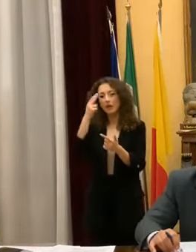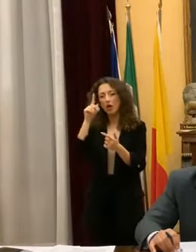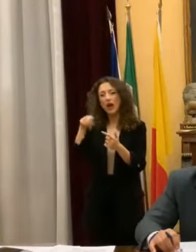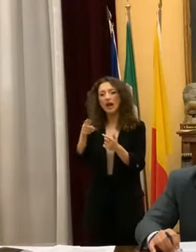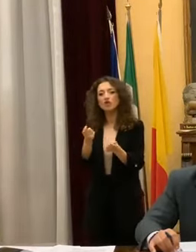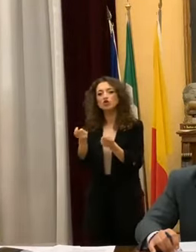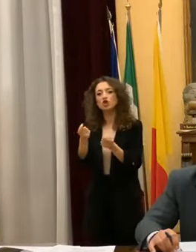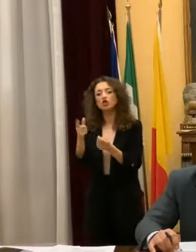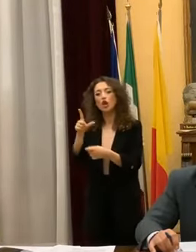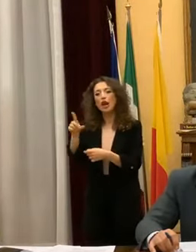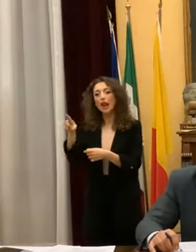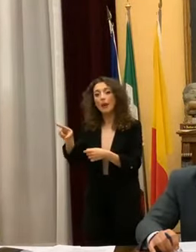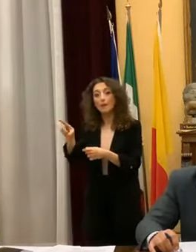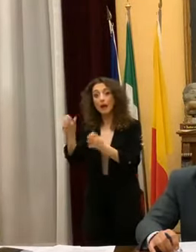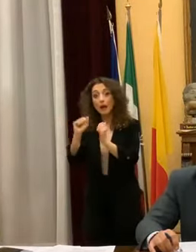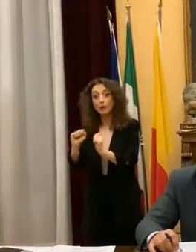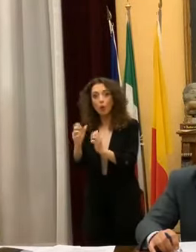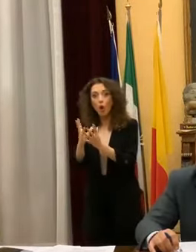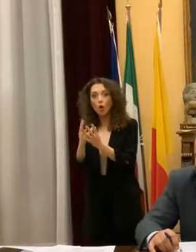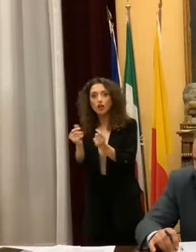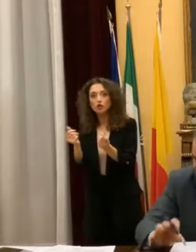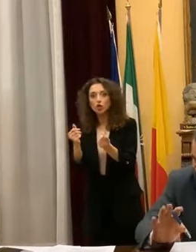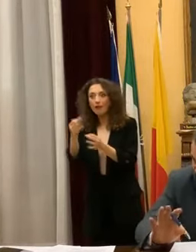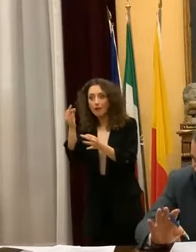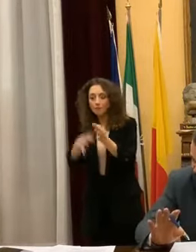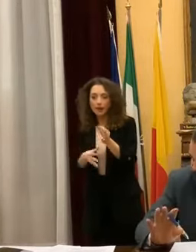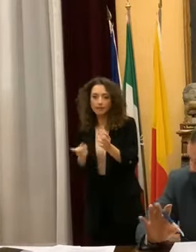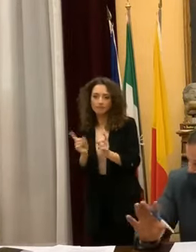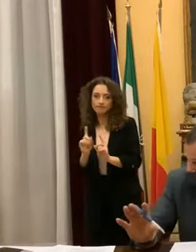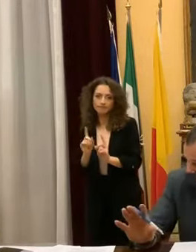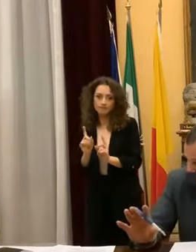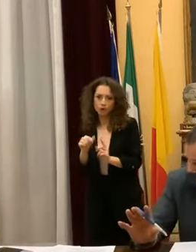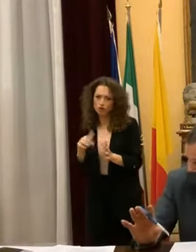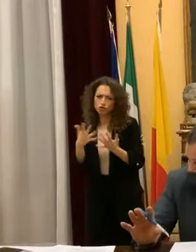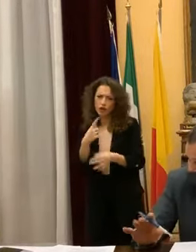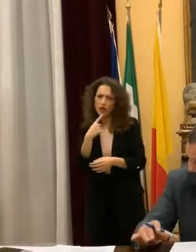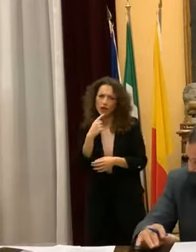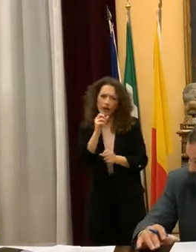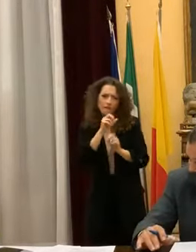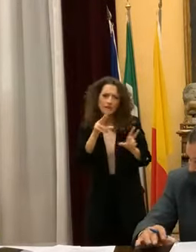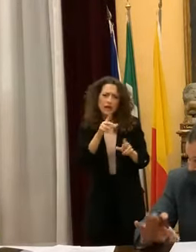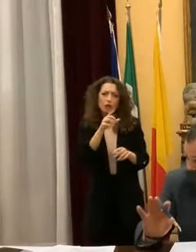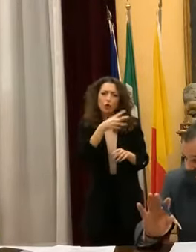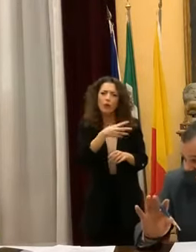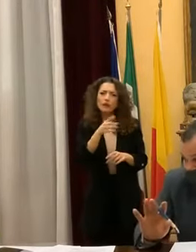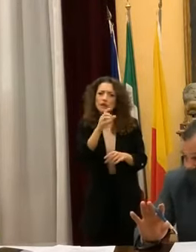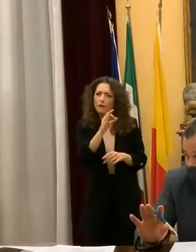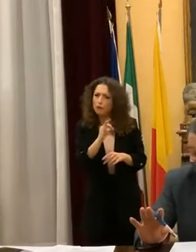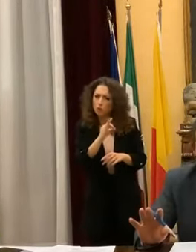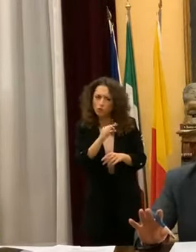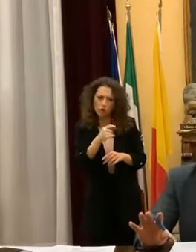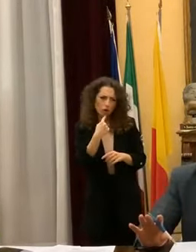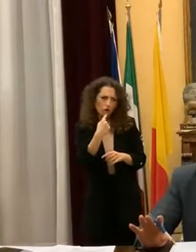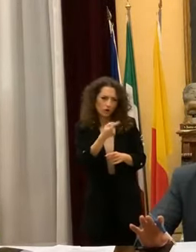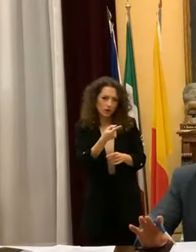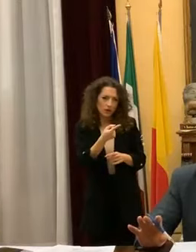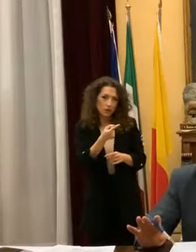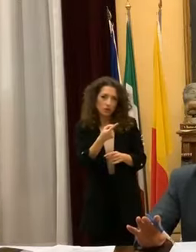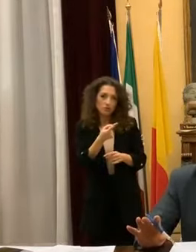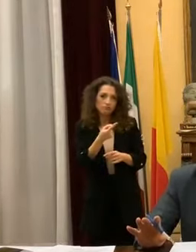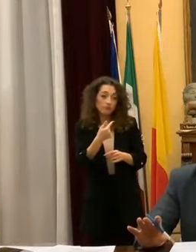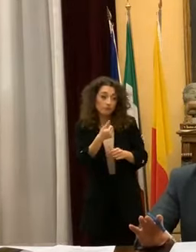Paglia non è che si poteva risolvere in pochi giorni. Io lo dissi a Marzia Furlani, ti ricordi Daphne? Ho detto, non vorrei essere al suo